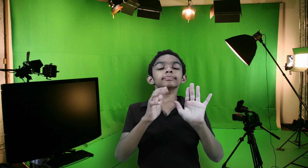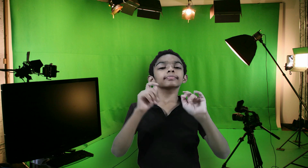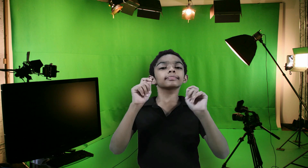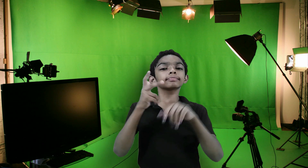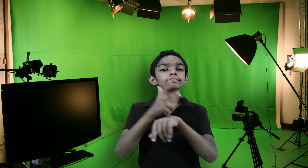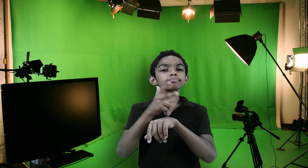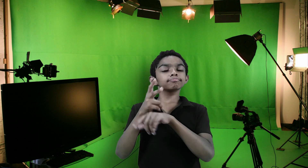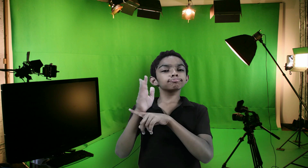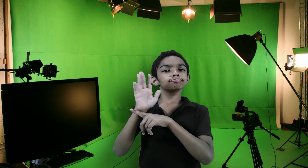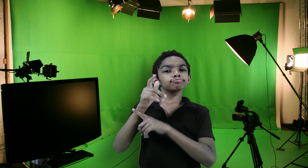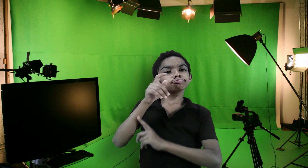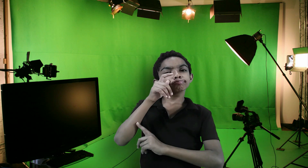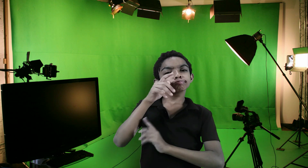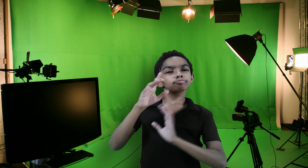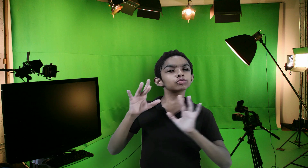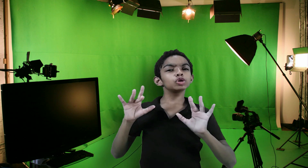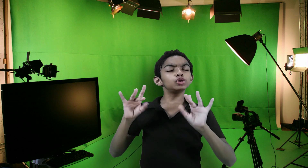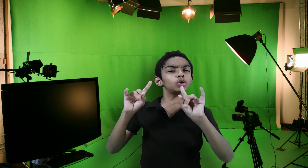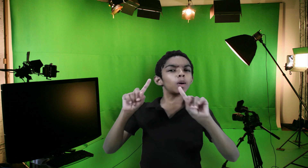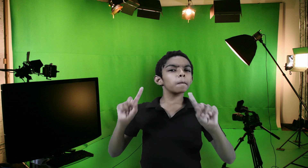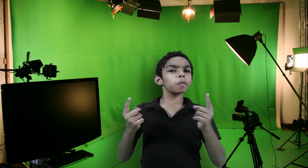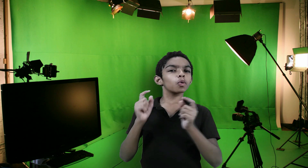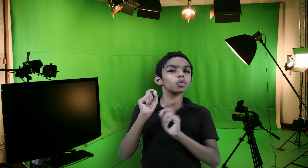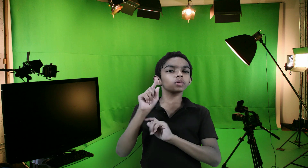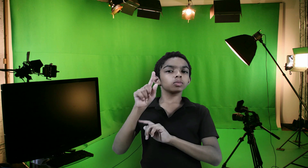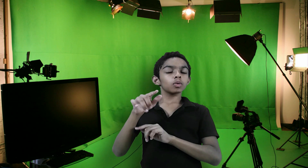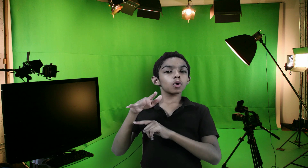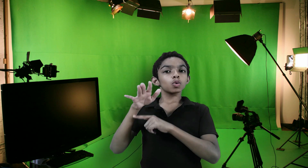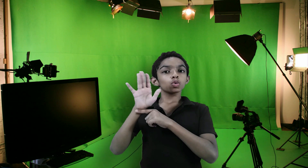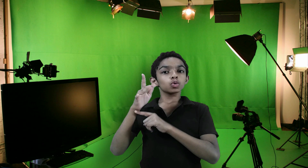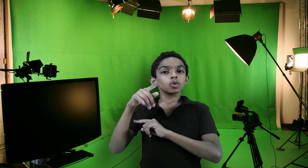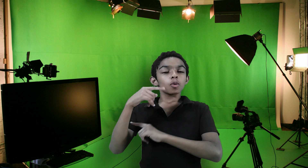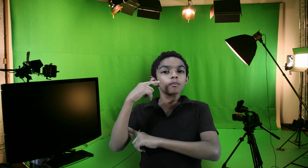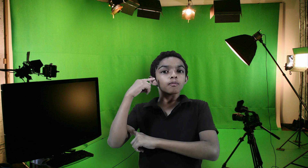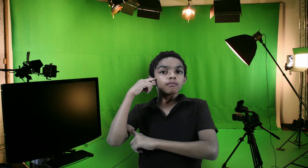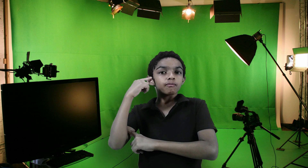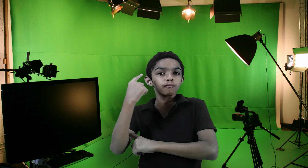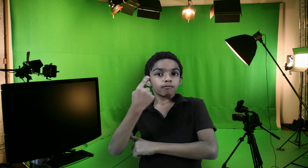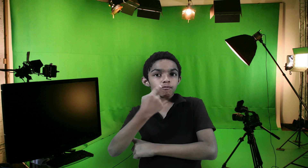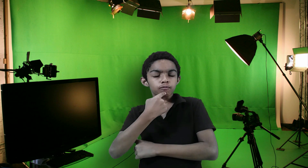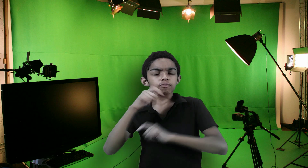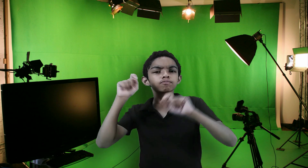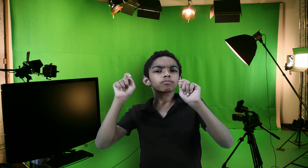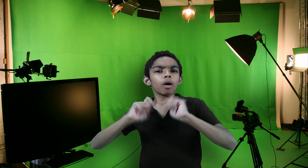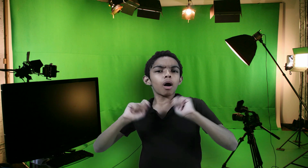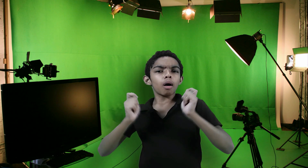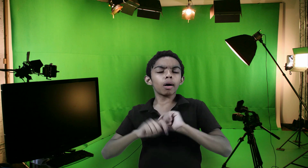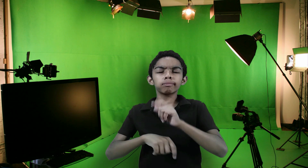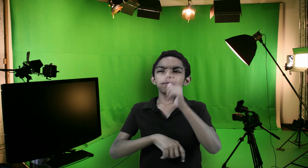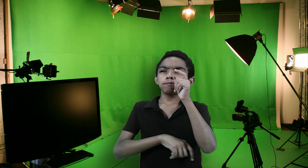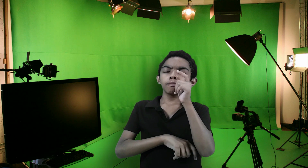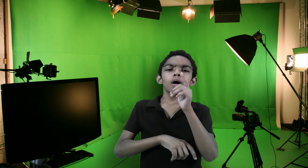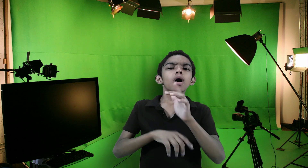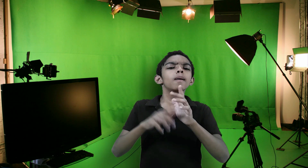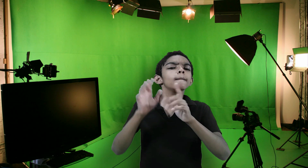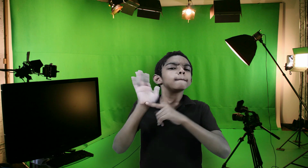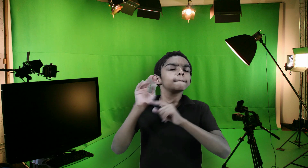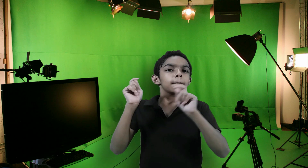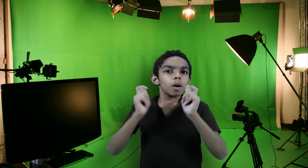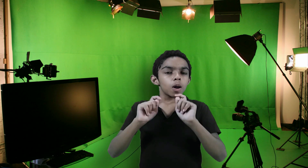cada detalhe, e foi explicando certinho como que eu teria que fazer. Onde no filme mostra um pouquinho do